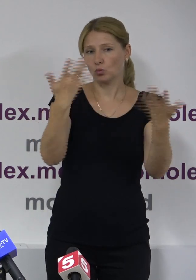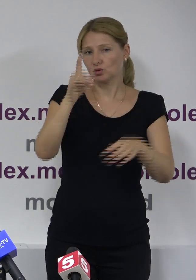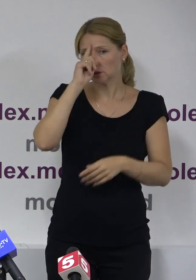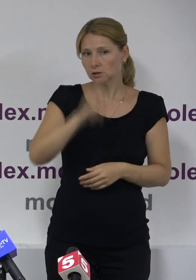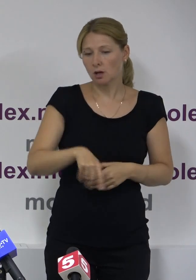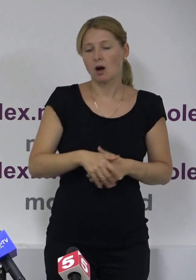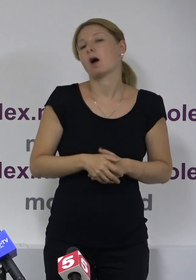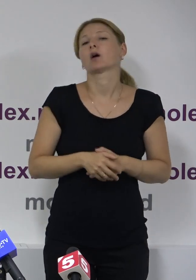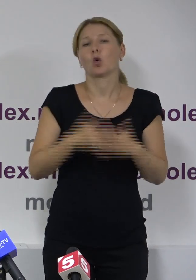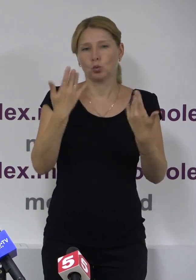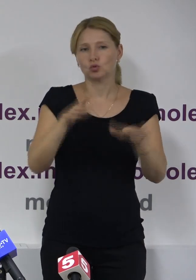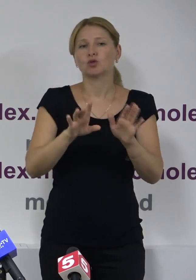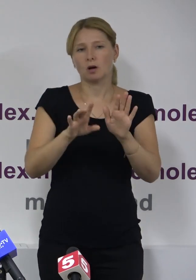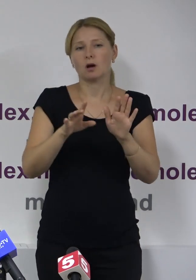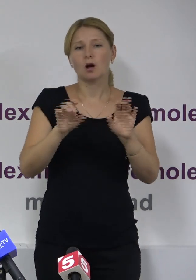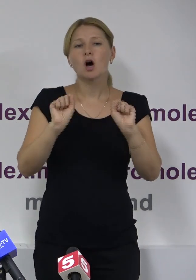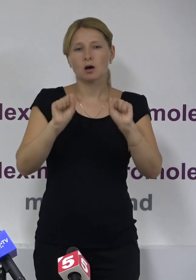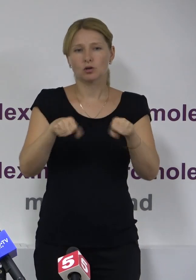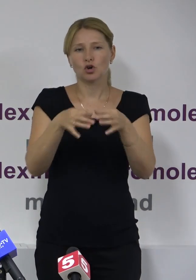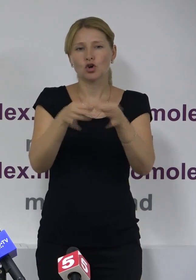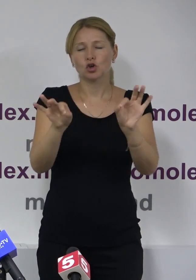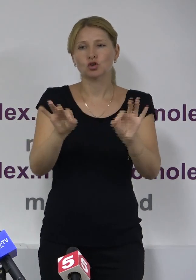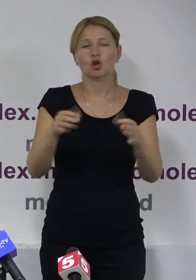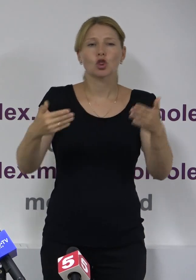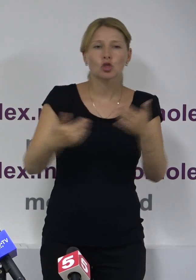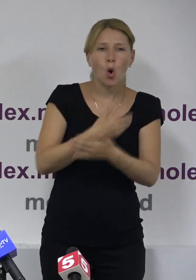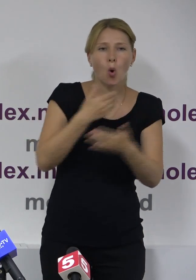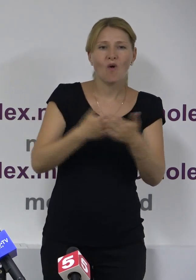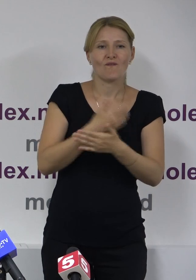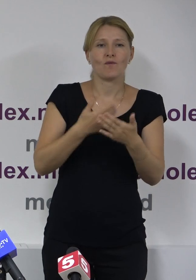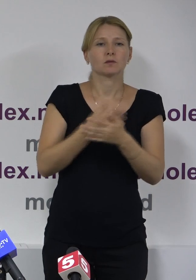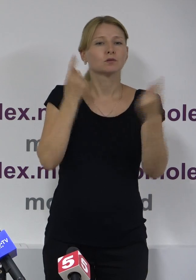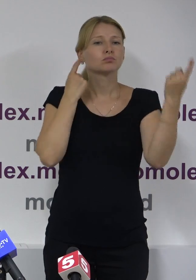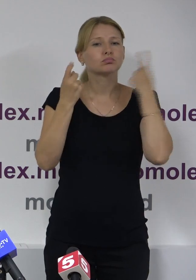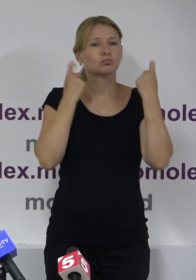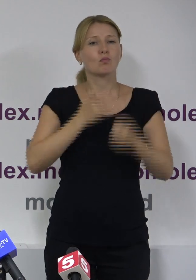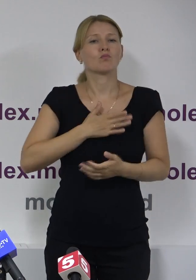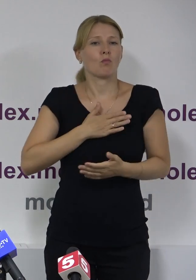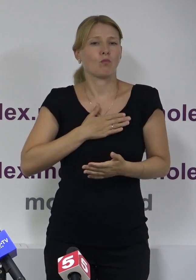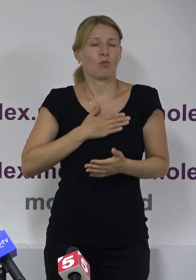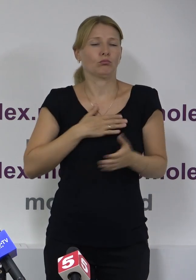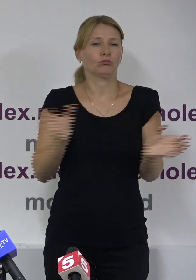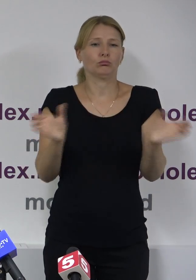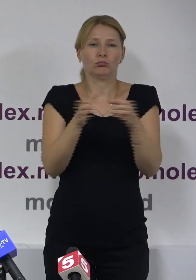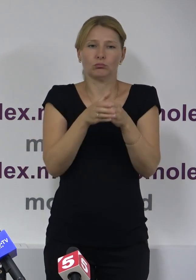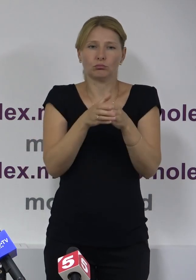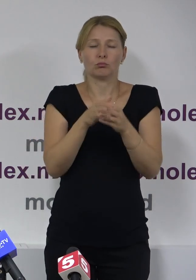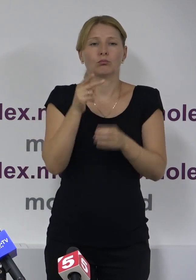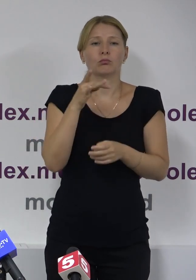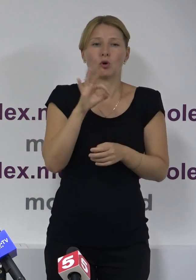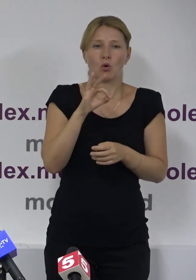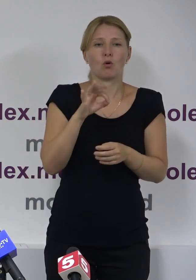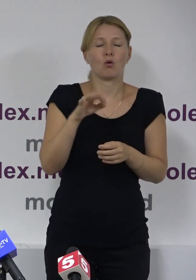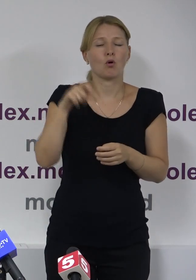probabil se desfășoară o astfel de campanie despre noutățile pe care le avem în legislația electorală cu referință la